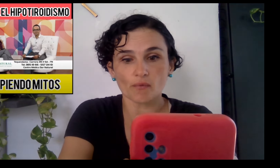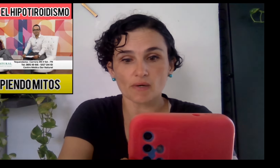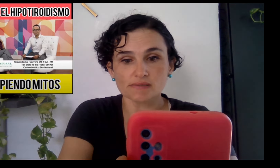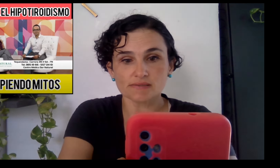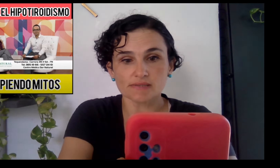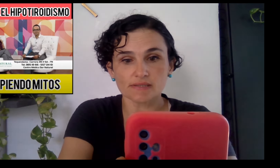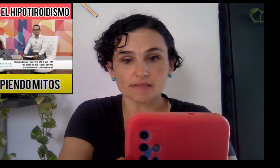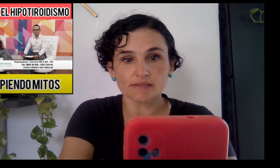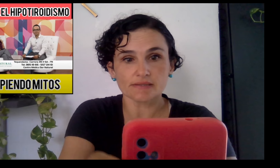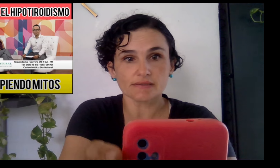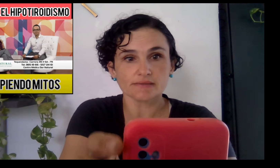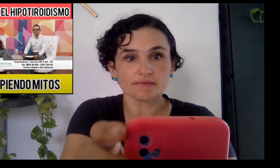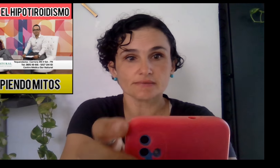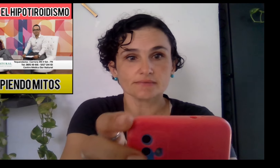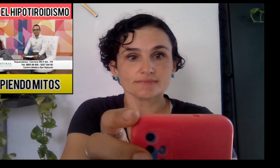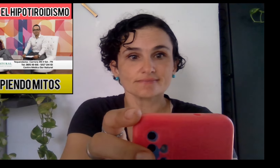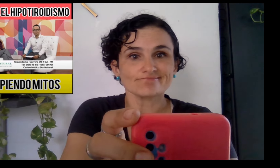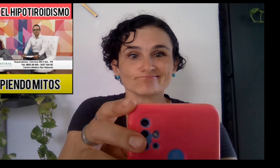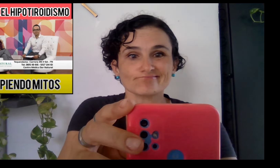hacer.